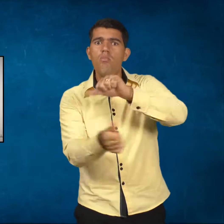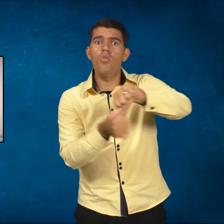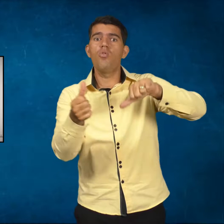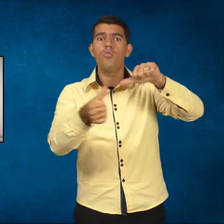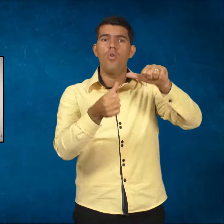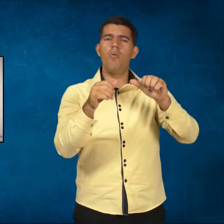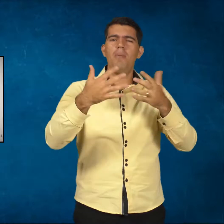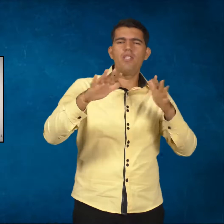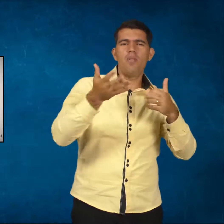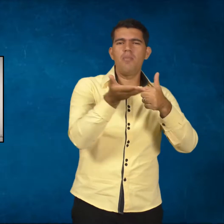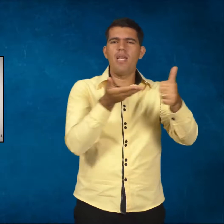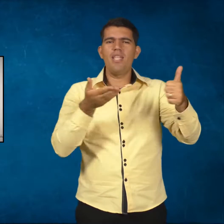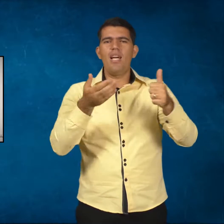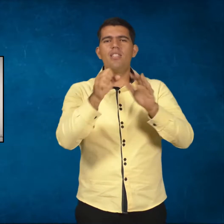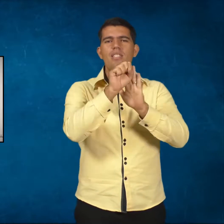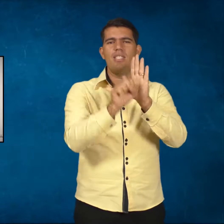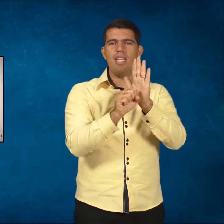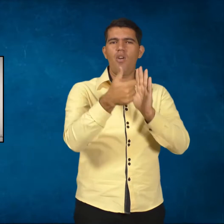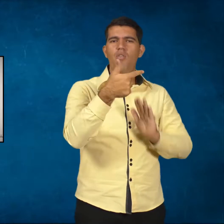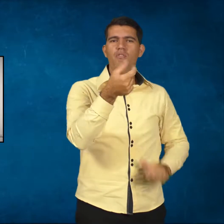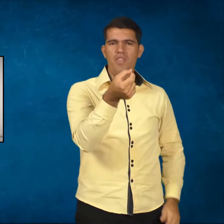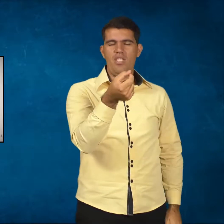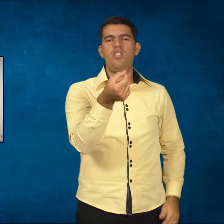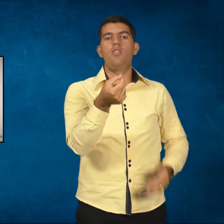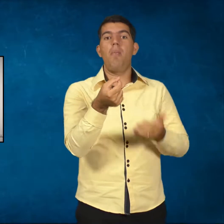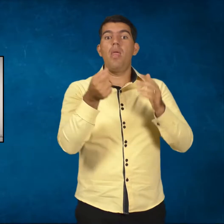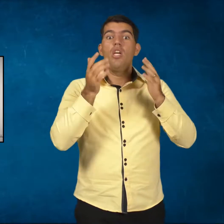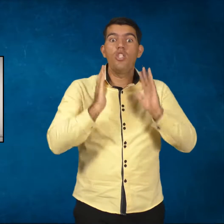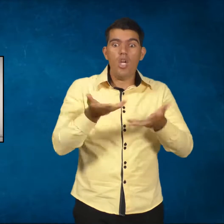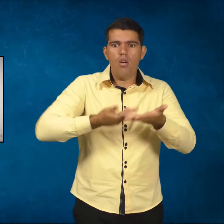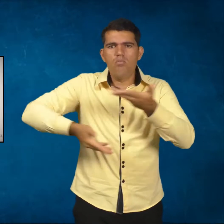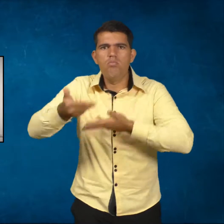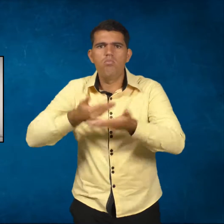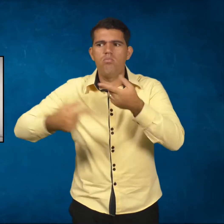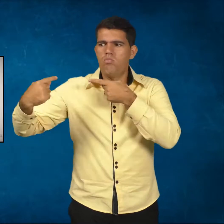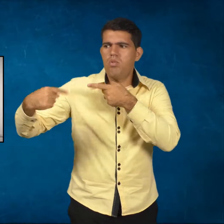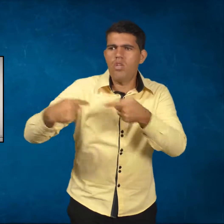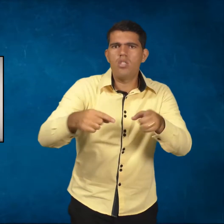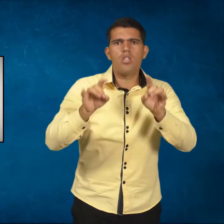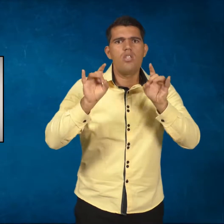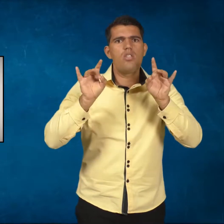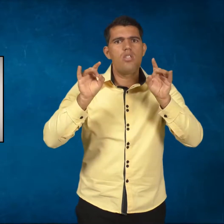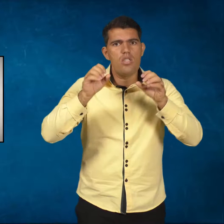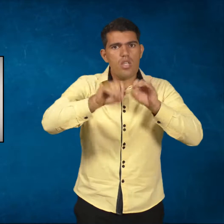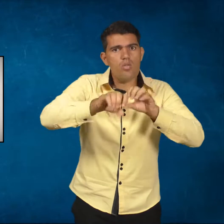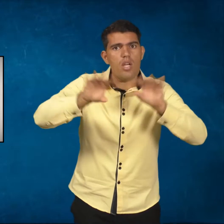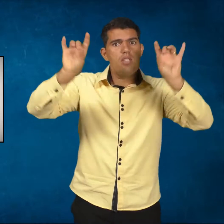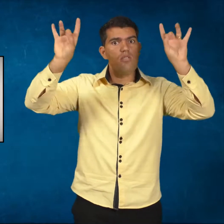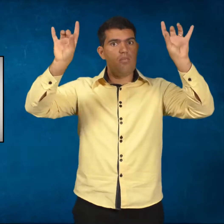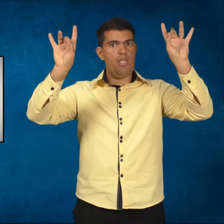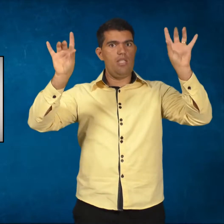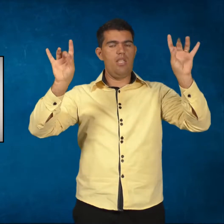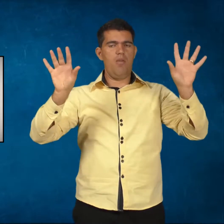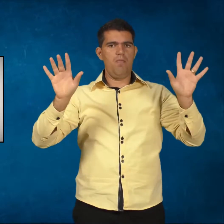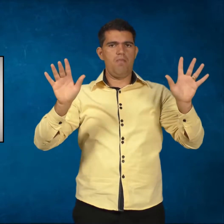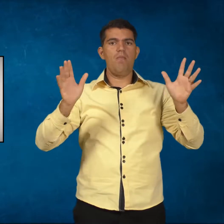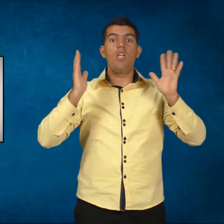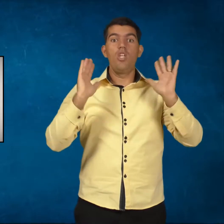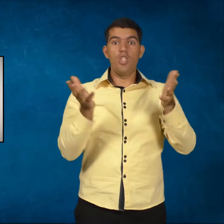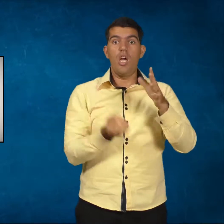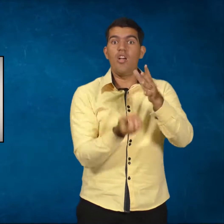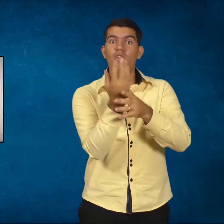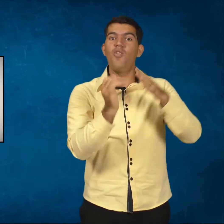de meados do século XX, quando inicia-se a articulação de uma política de educação especial. É nessa época que